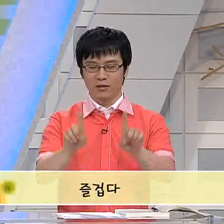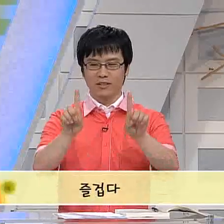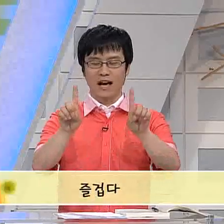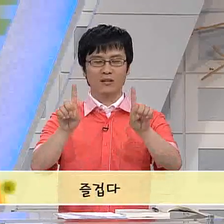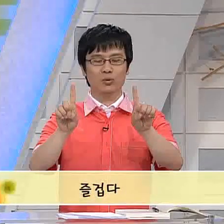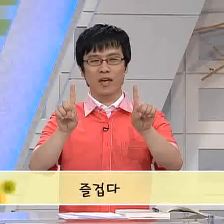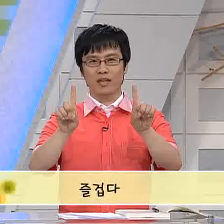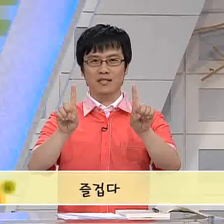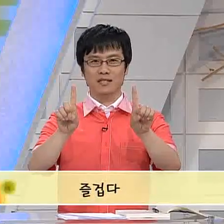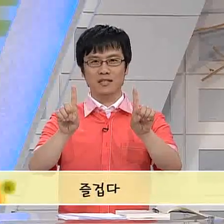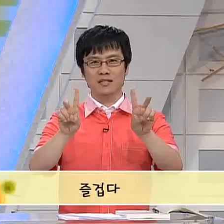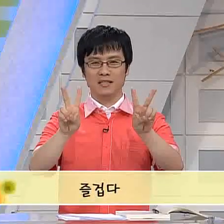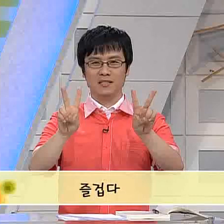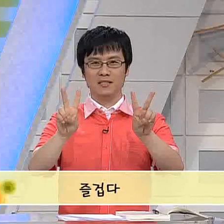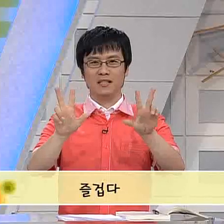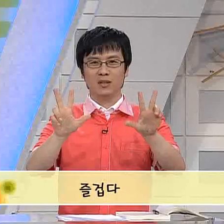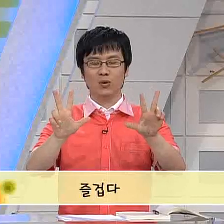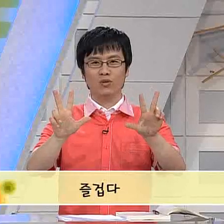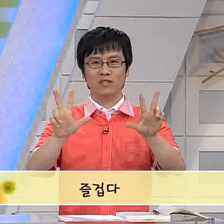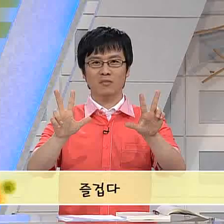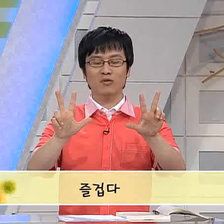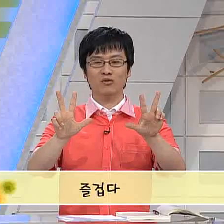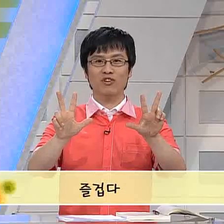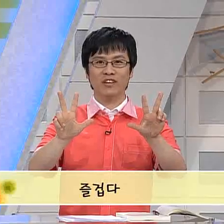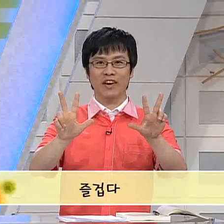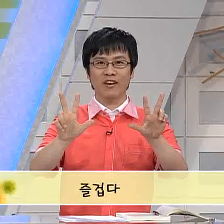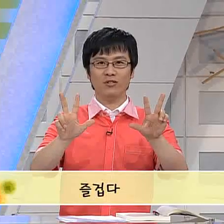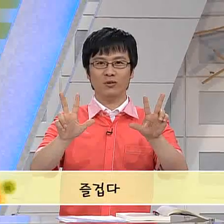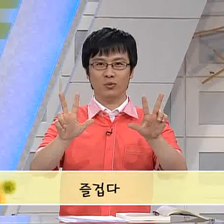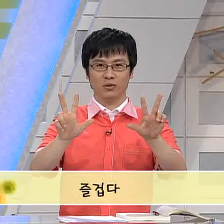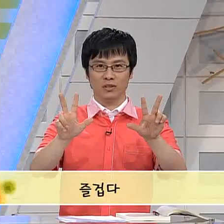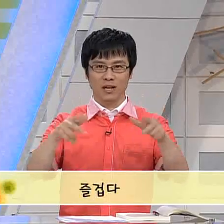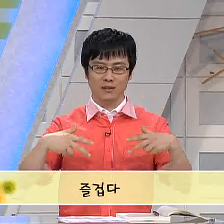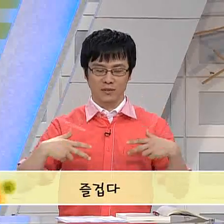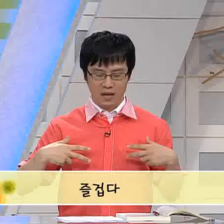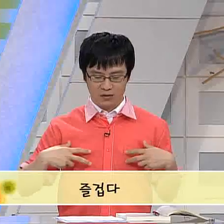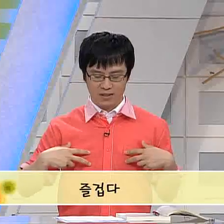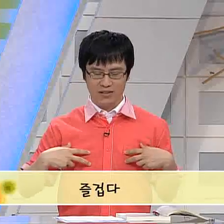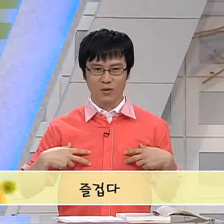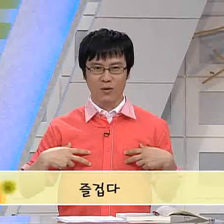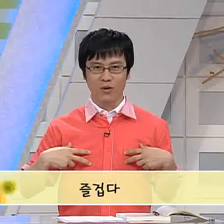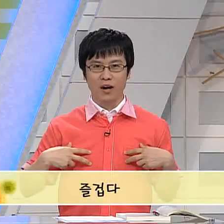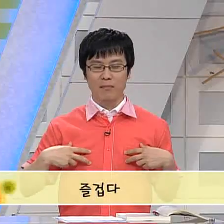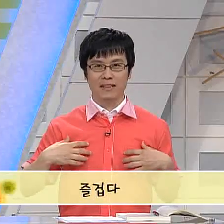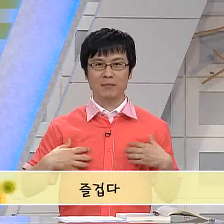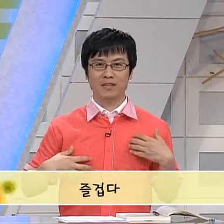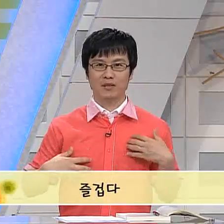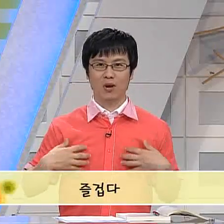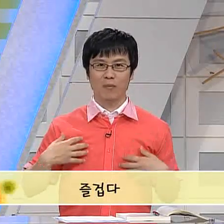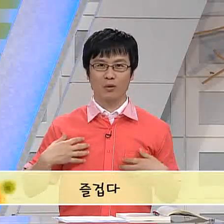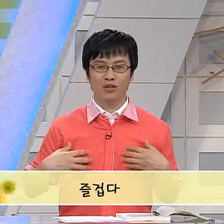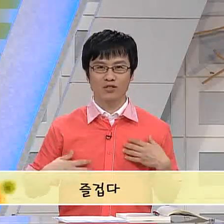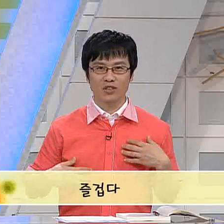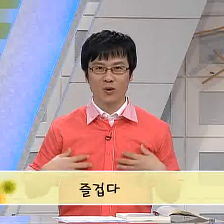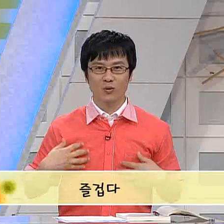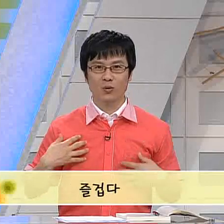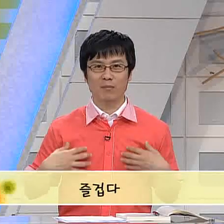양손에 일지, 이지, 오지를 편 수형이에요. 요구를 가슴께 붙이시고 반갑다 수화 배우셨지요. 고것과